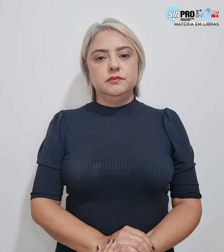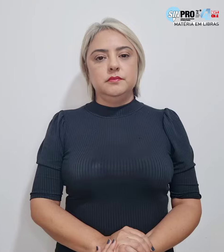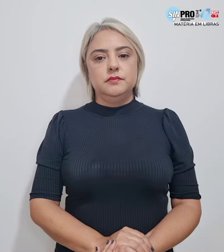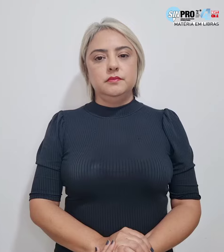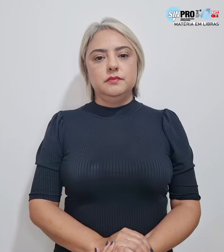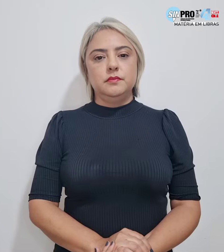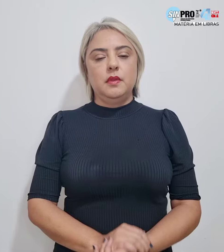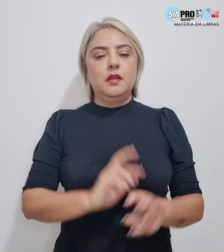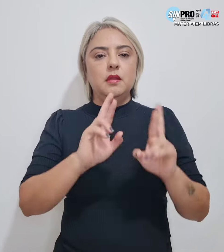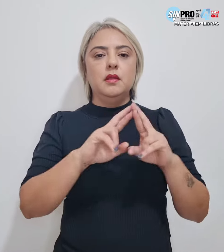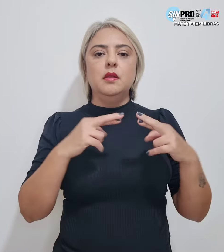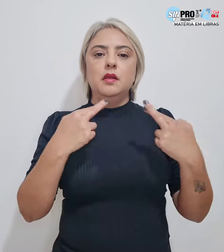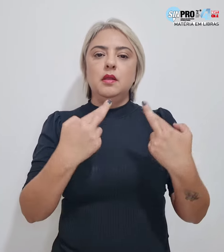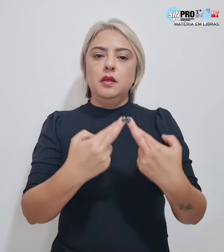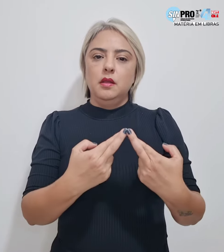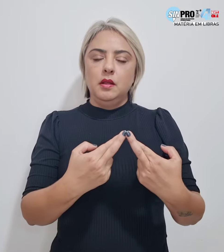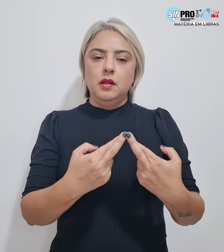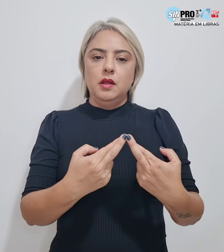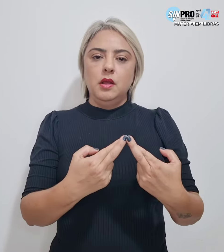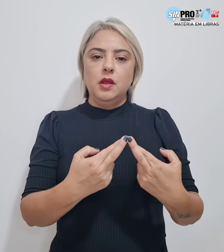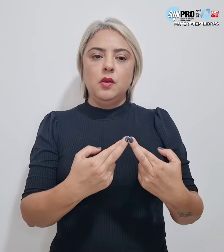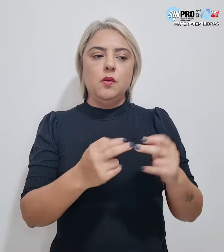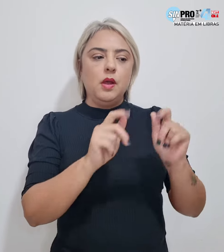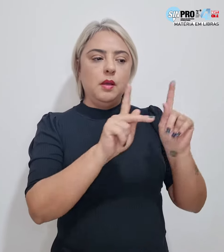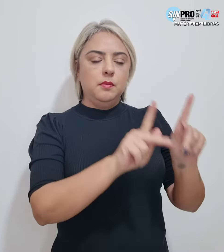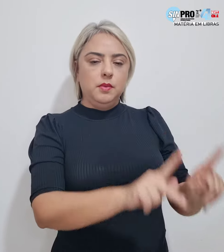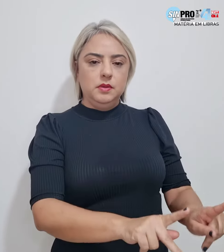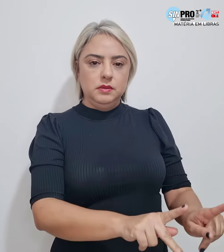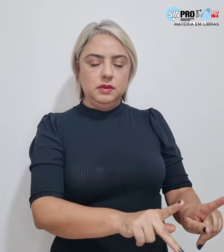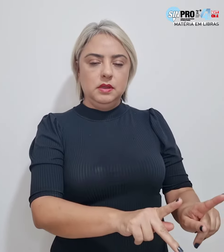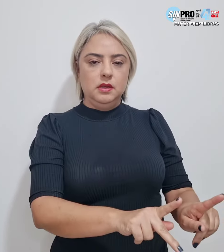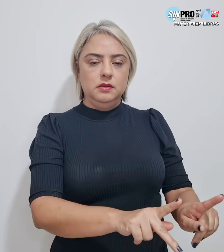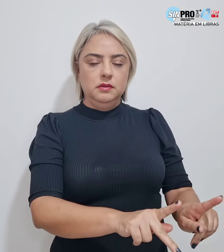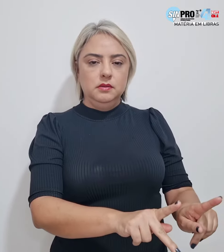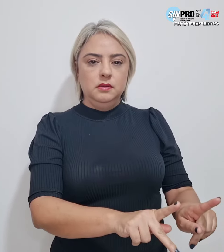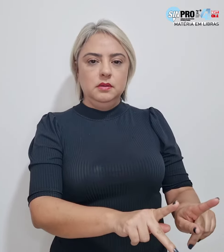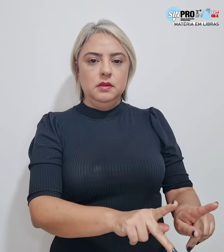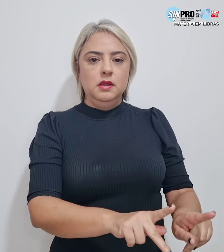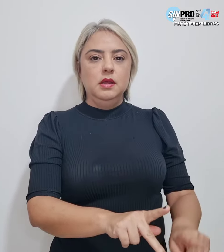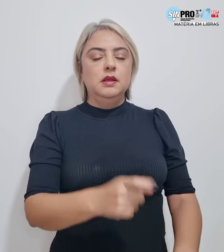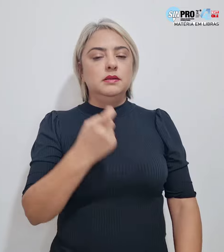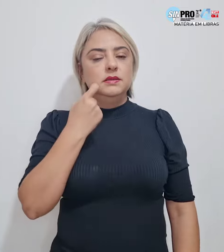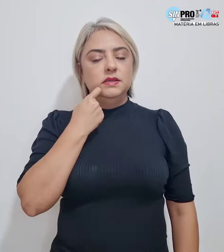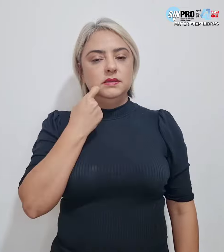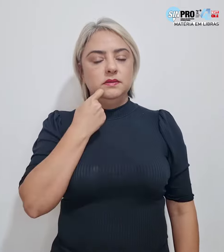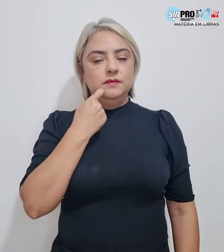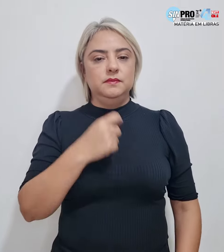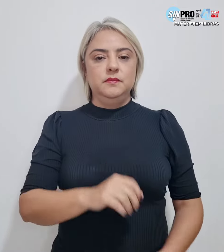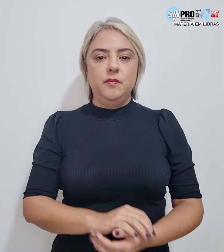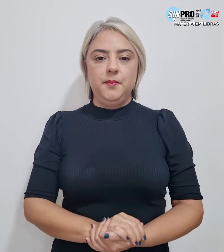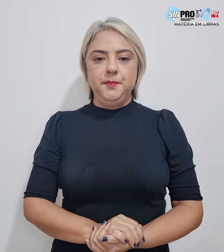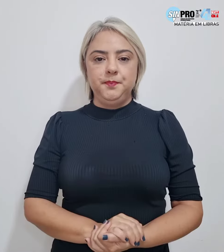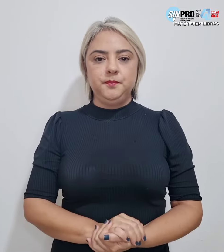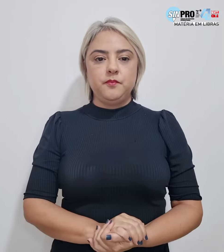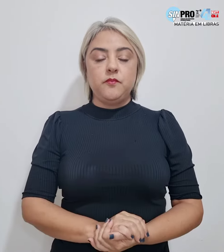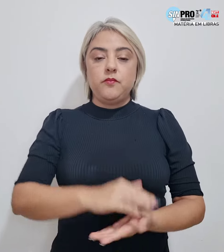Reunião com aposentados e aposentadas nesta sexta-feira. A